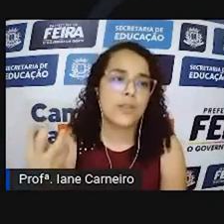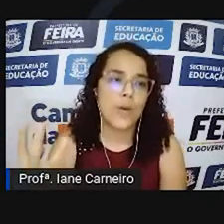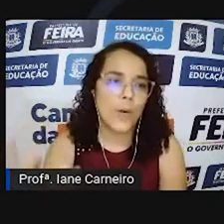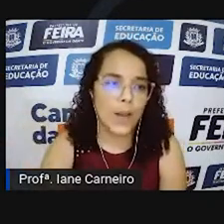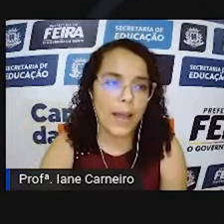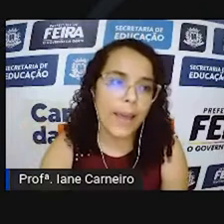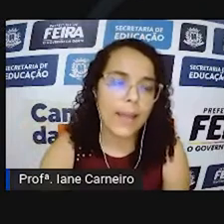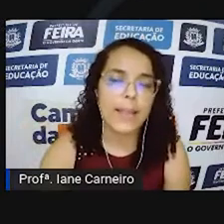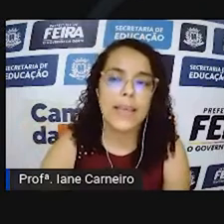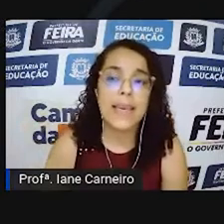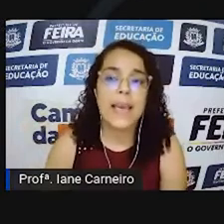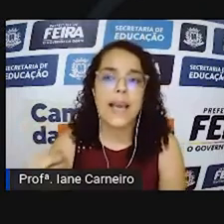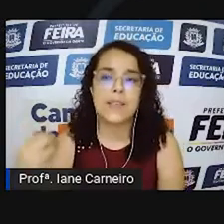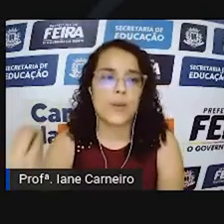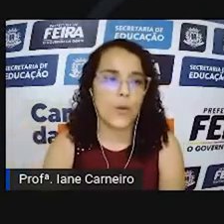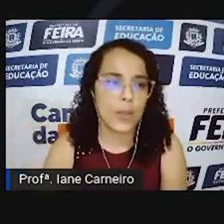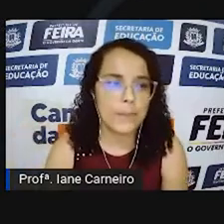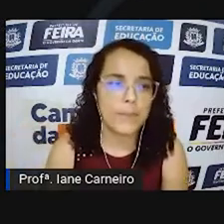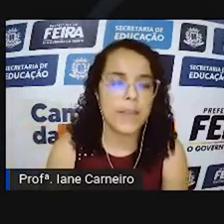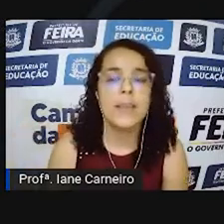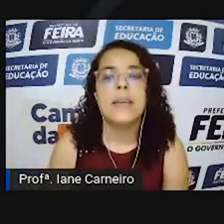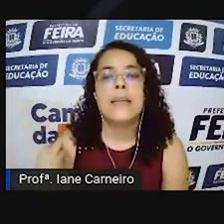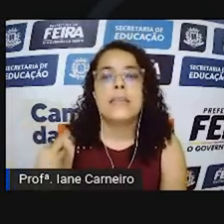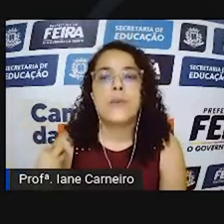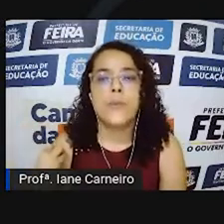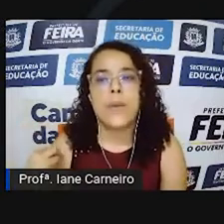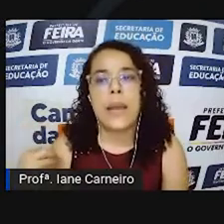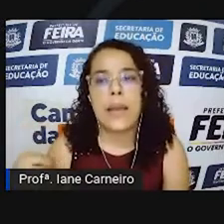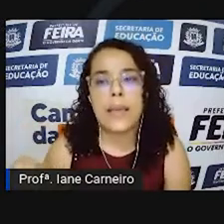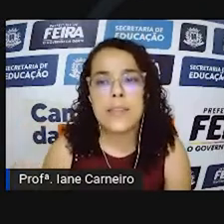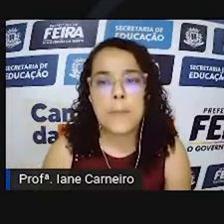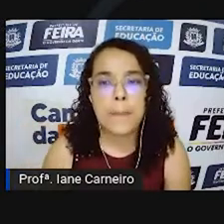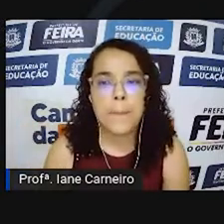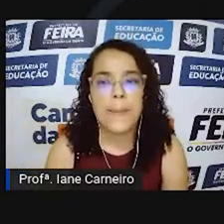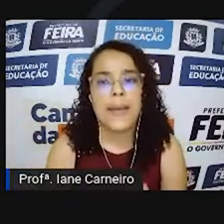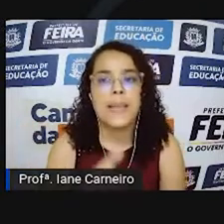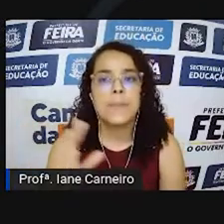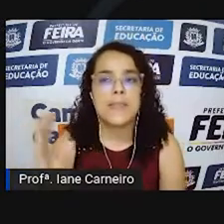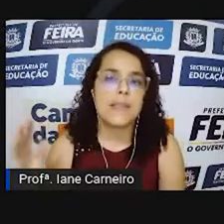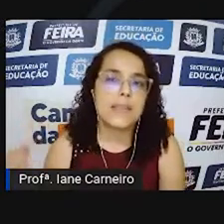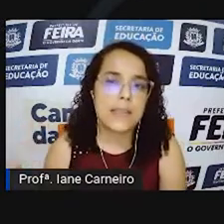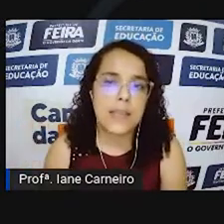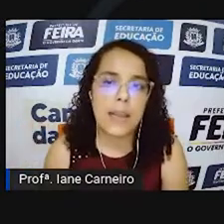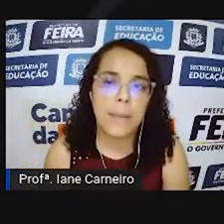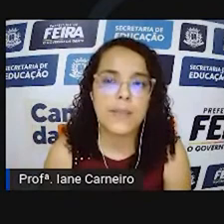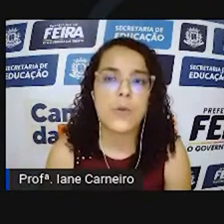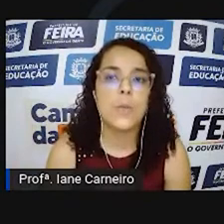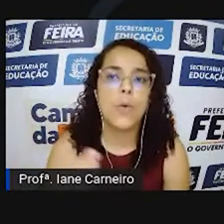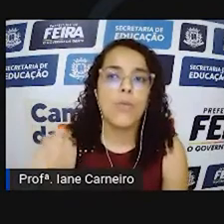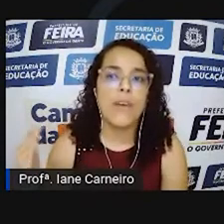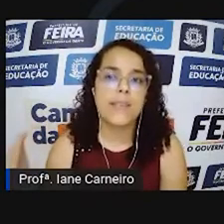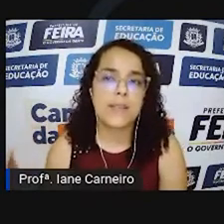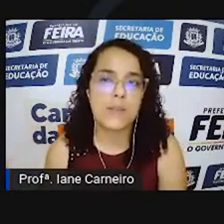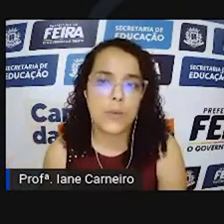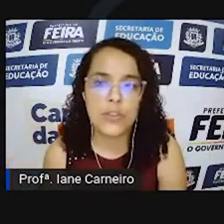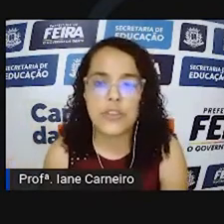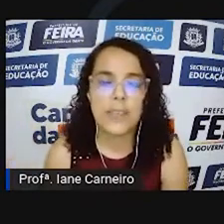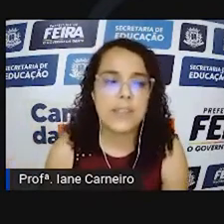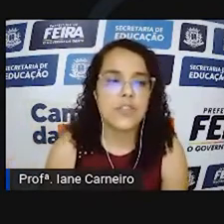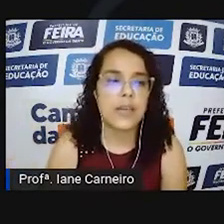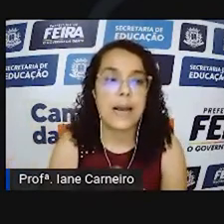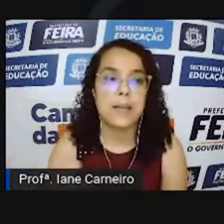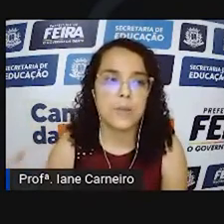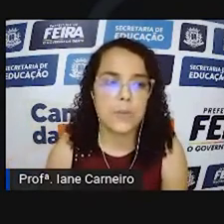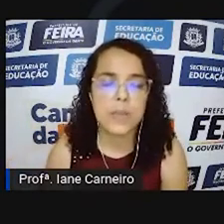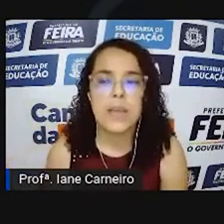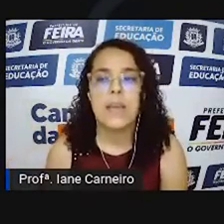do que uma escola é, né, quem é a escola, né. Então, esse PPP, ele precisa trazer elementos como conversações, né,